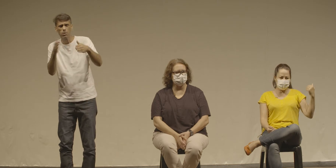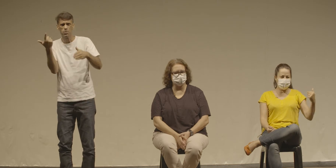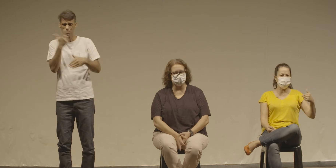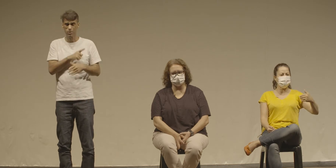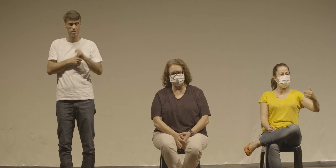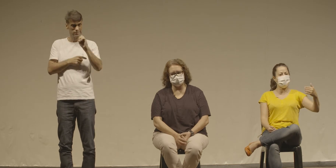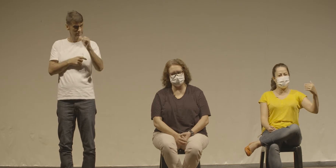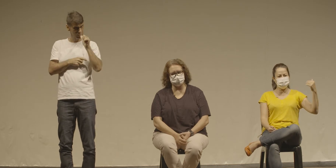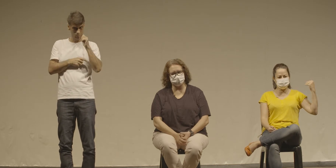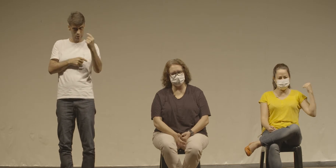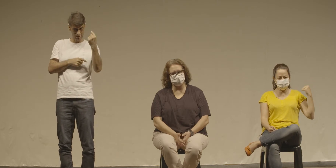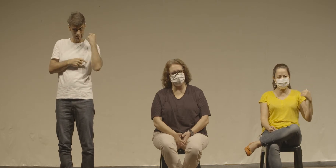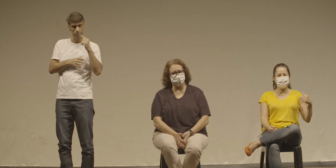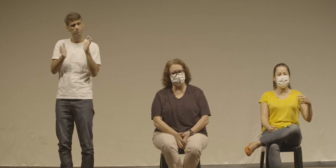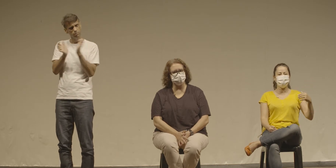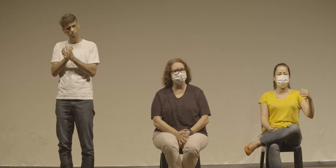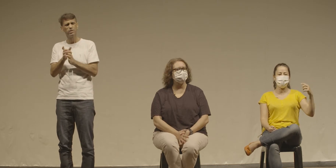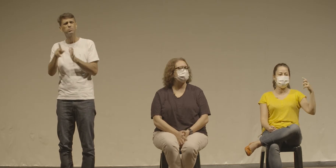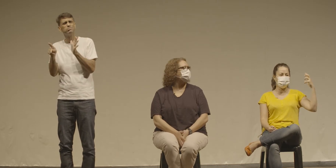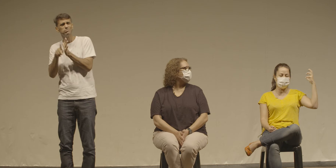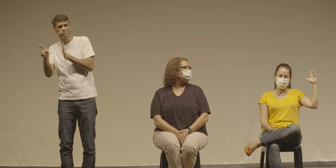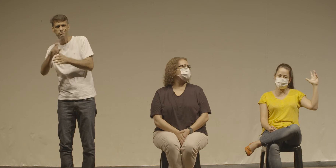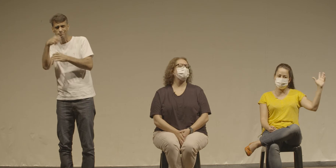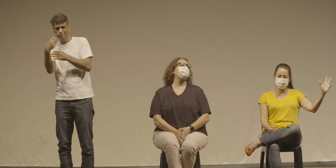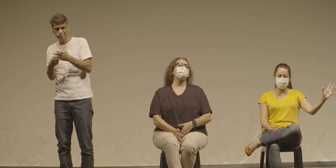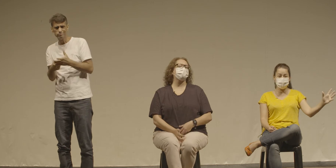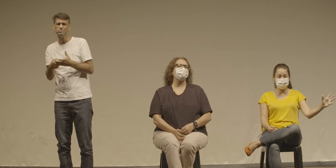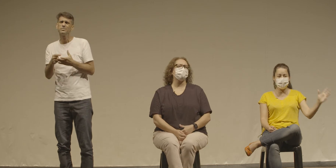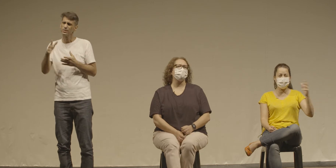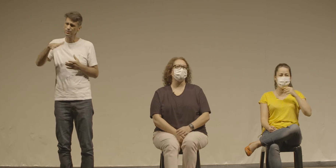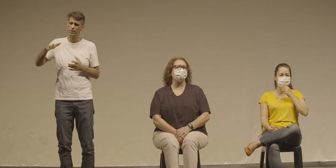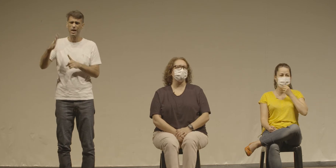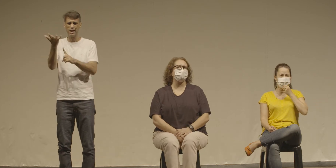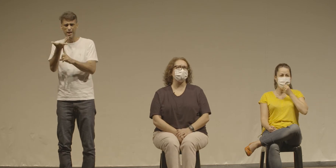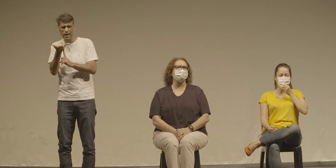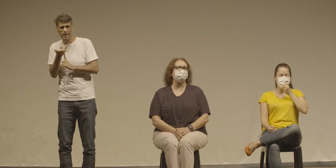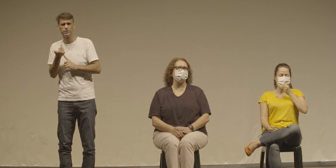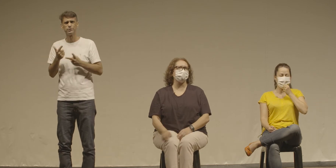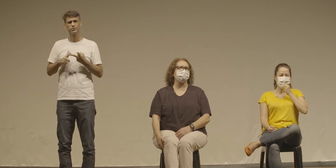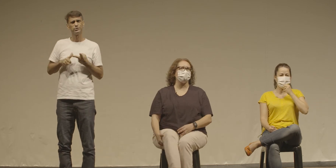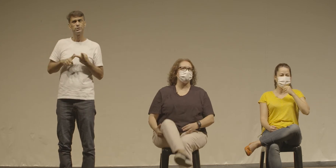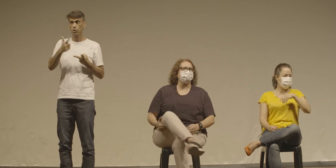não só elas, mas também em outras modalidades, no campo das artes,